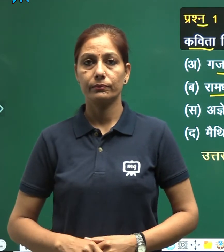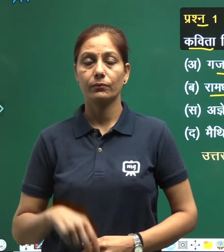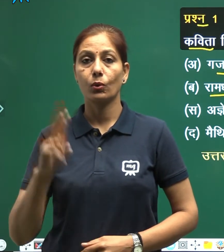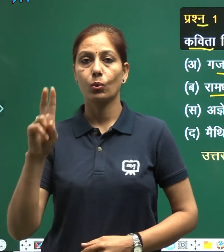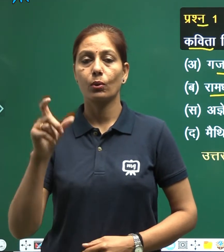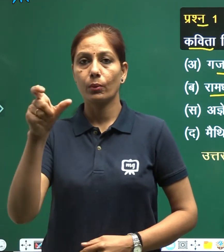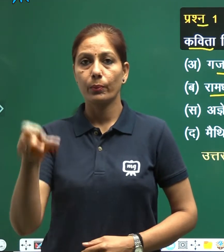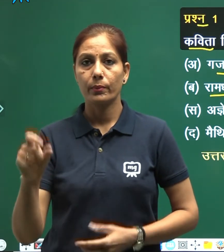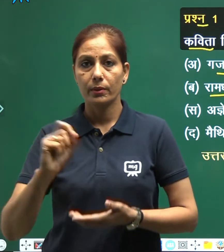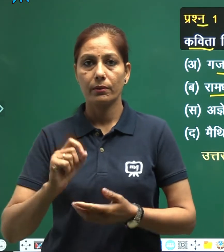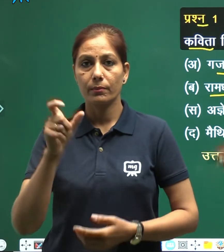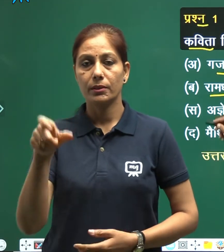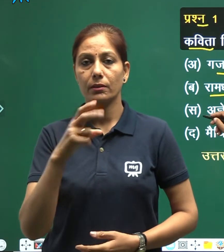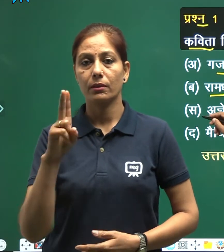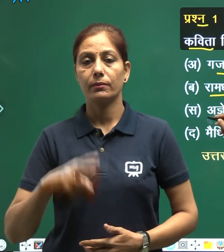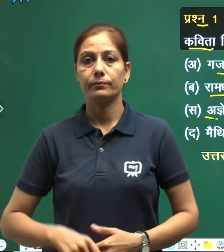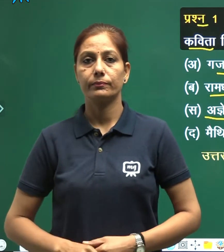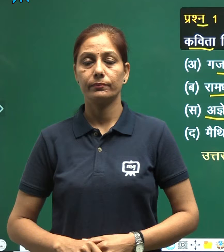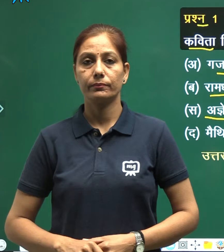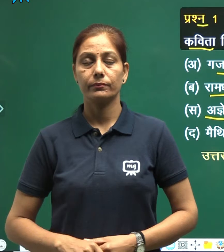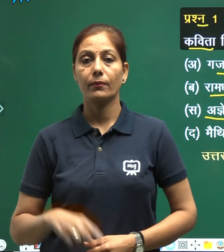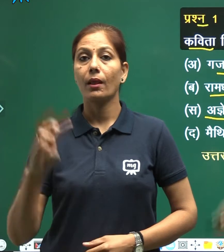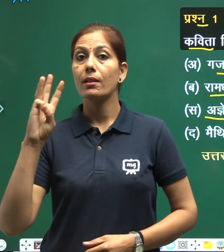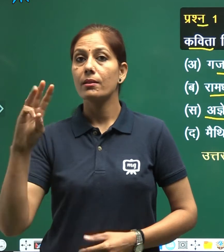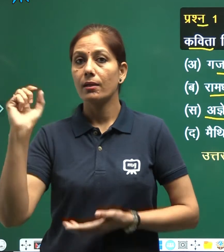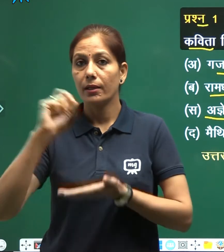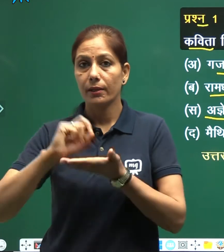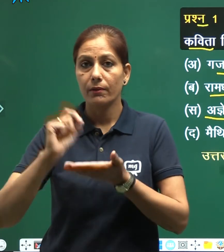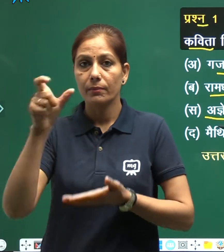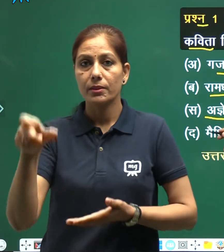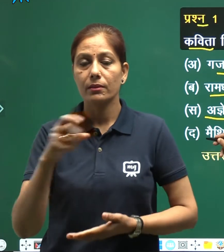दूसरा रामधारी सिंह दिनकर, तीसरा अज्ञेय,